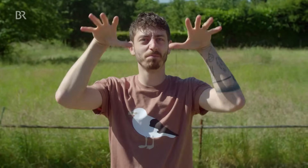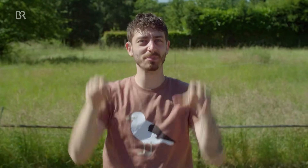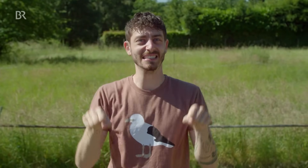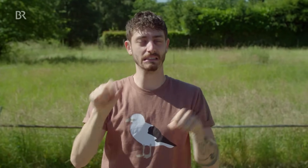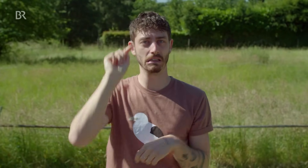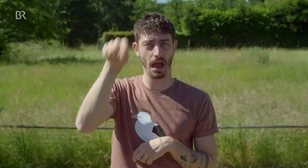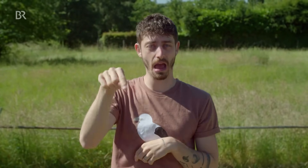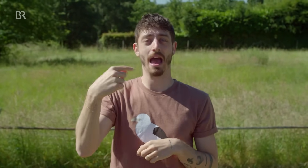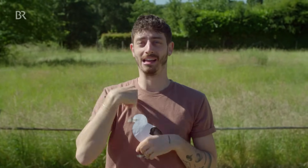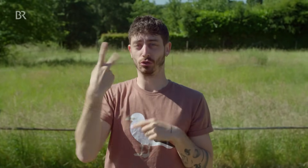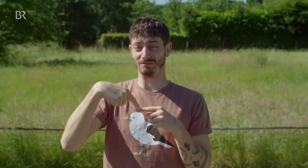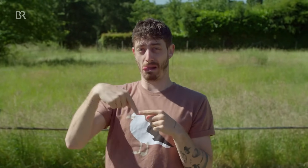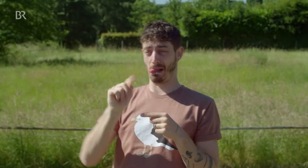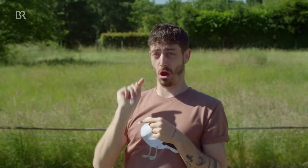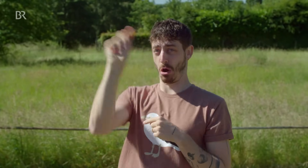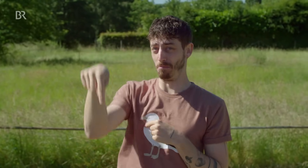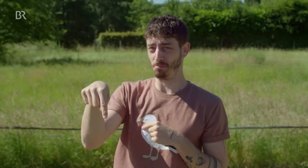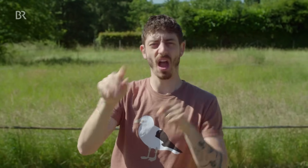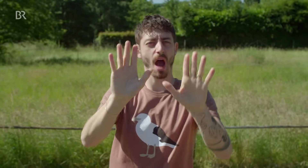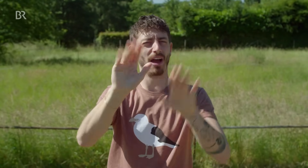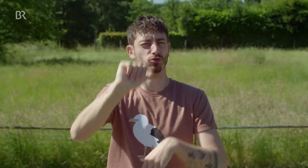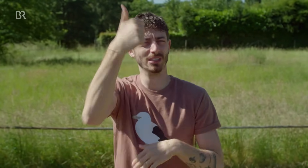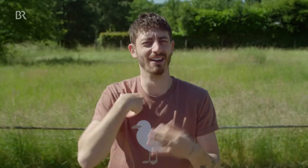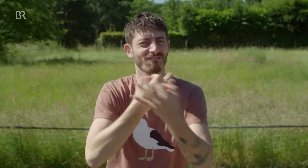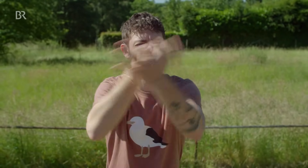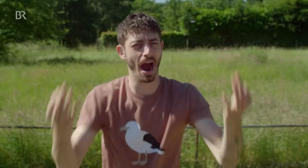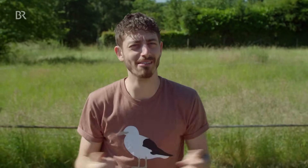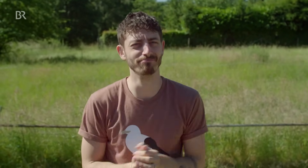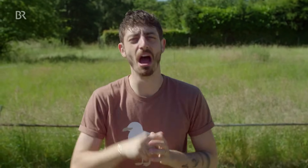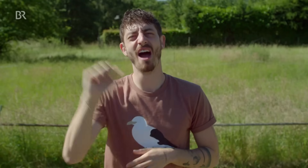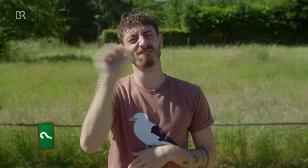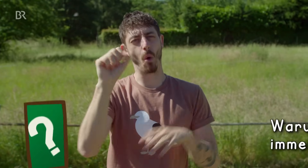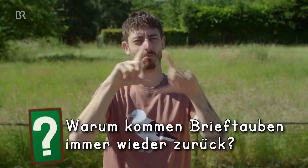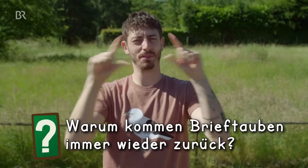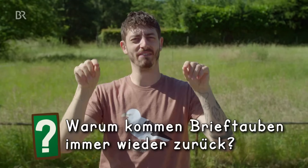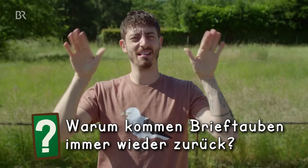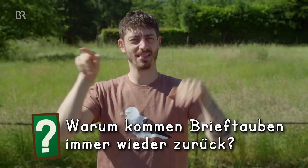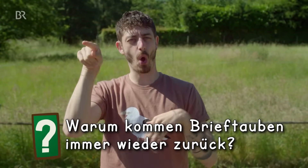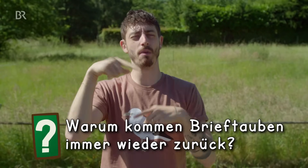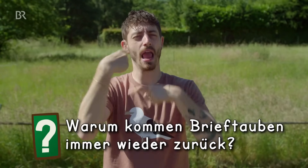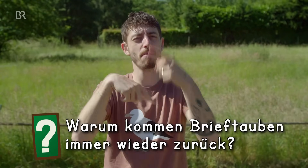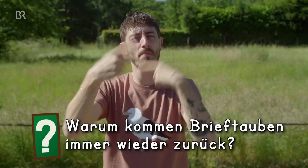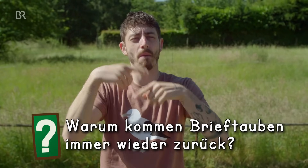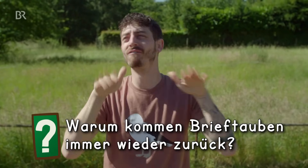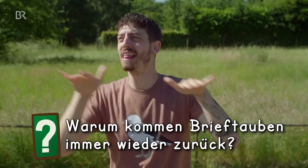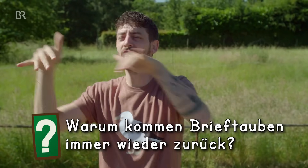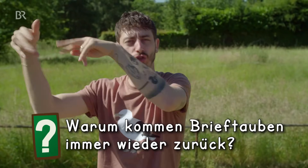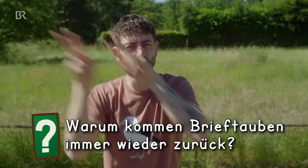ihrem Besitzer. Da geht es für mich jetzt auch gleich hin. Zuerst aber noch die Frage für euch. Warum kommen Brieftauben